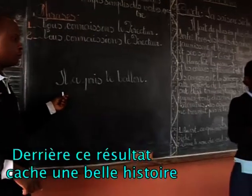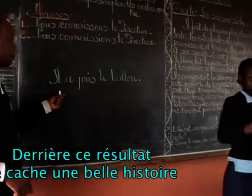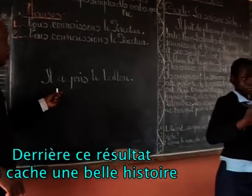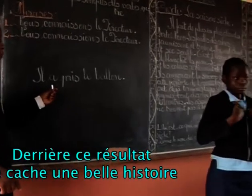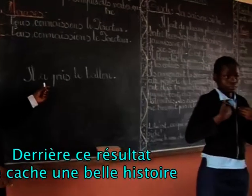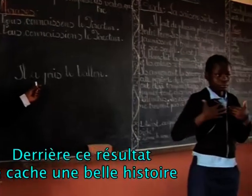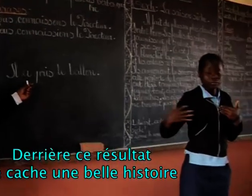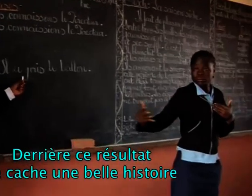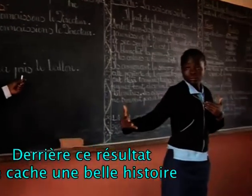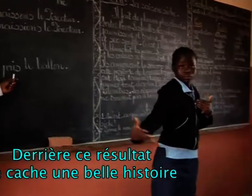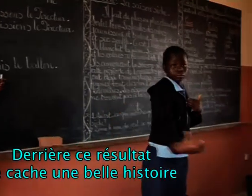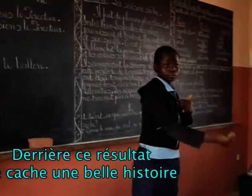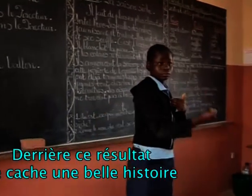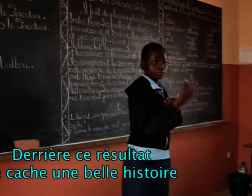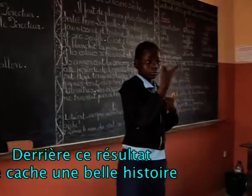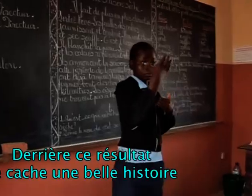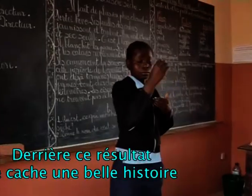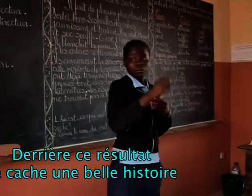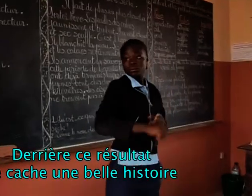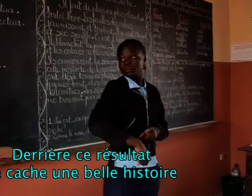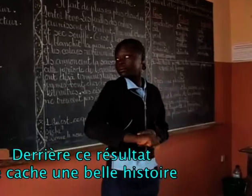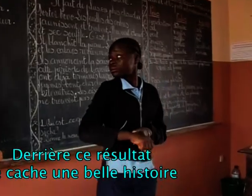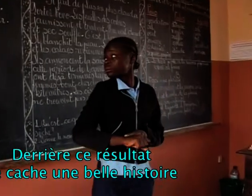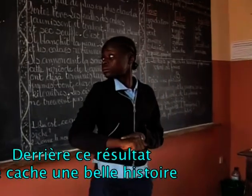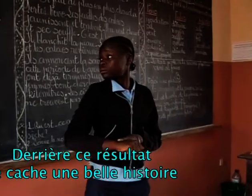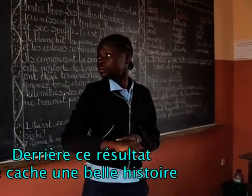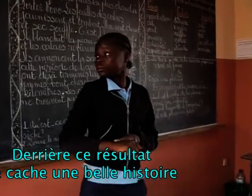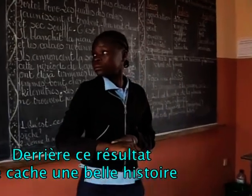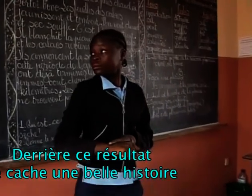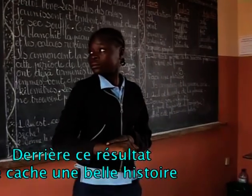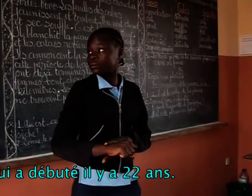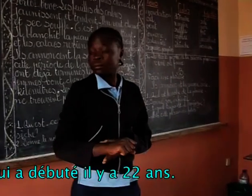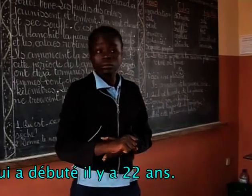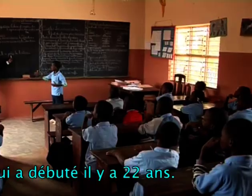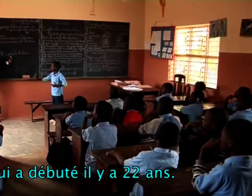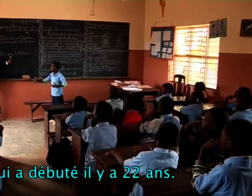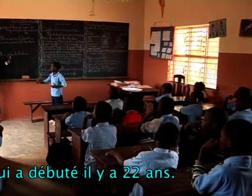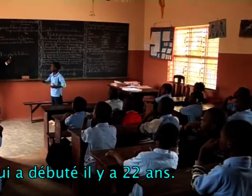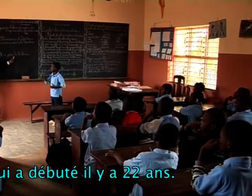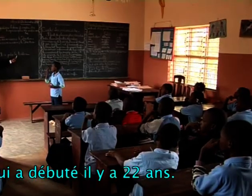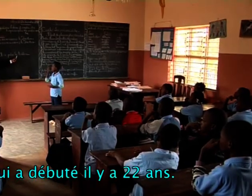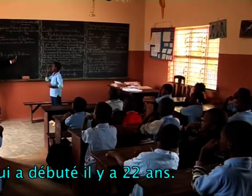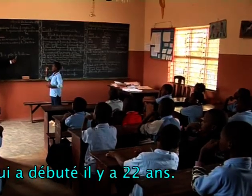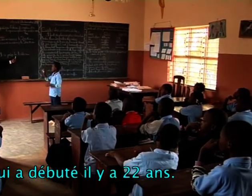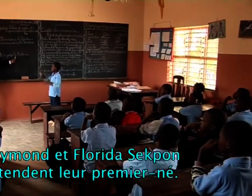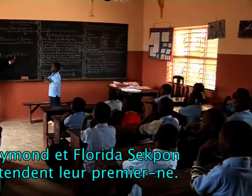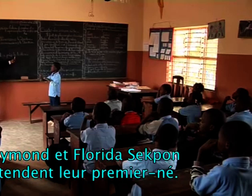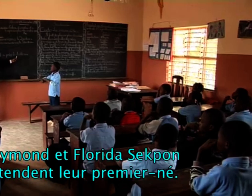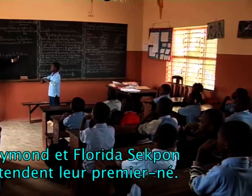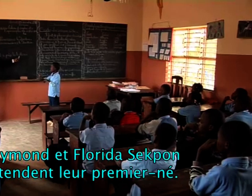Derrière ce beau résultat se cache forcément une belle histoire. Tout a commencé il y a 22 ans, comme dans un conte. Raymond et